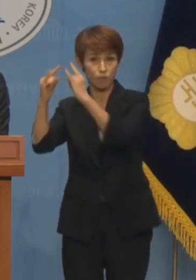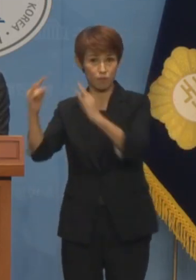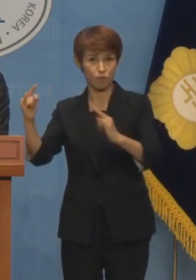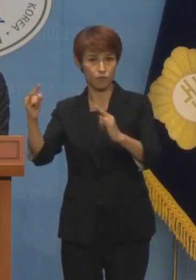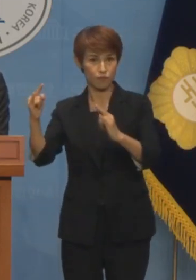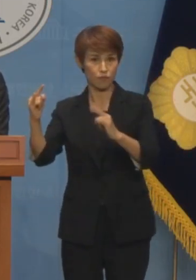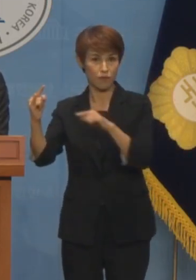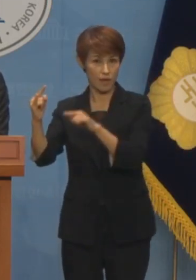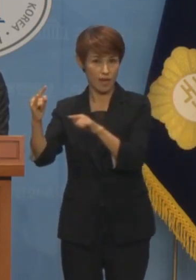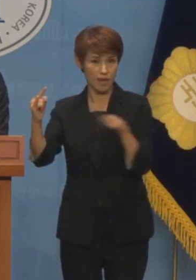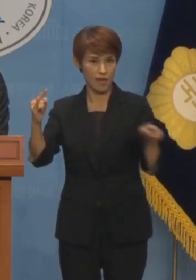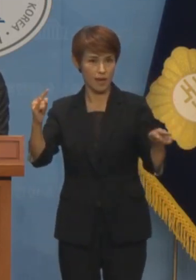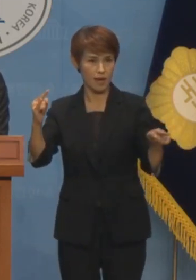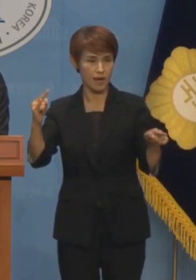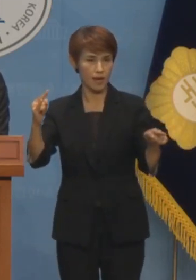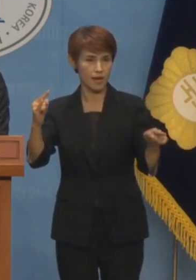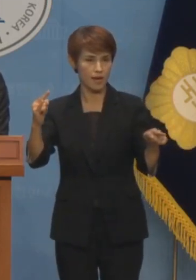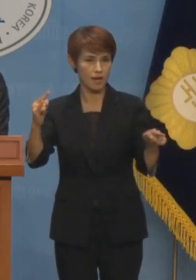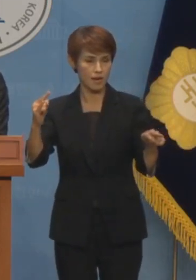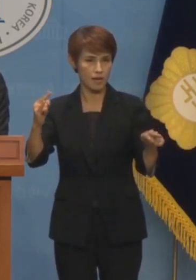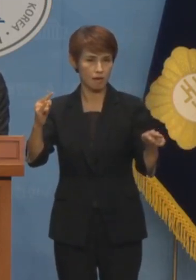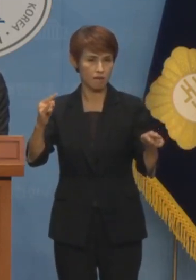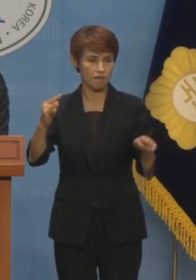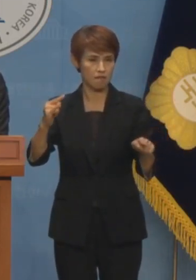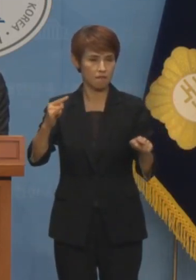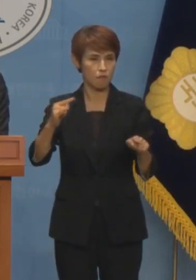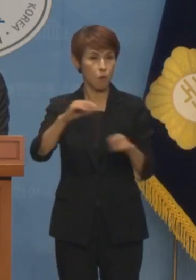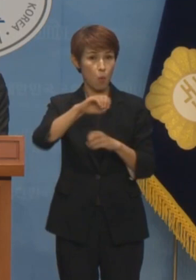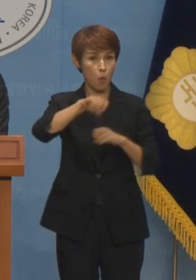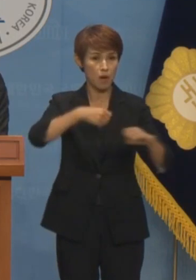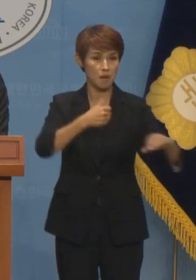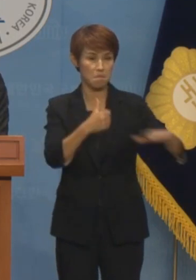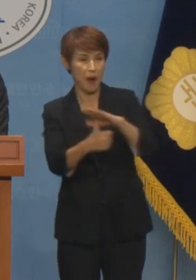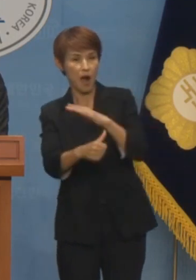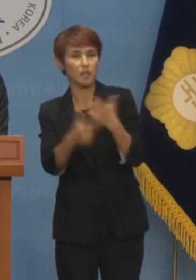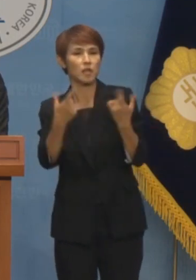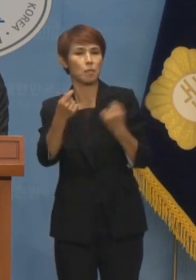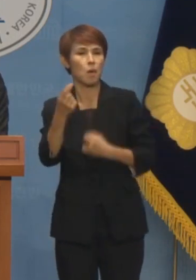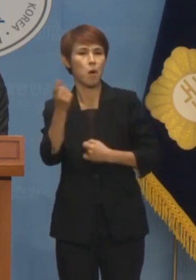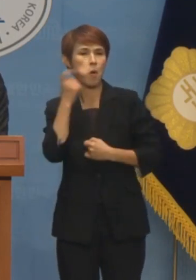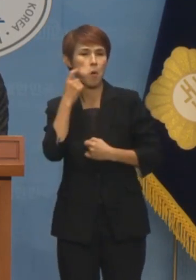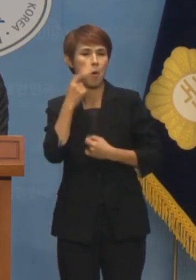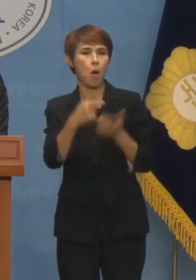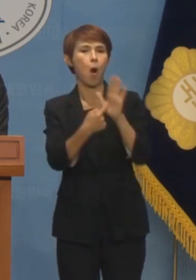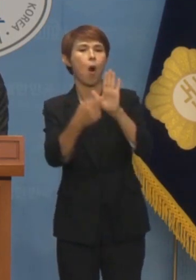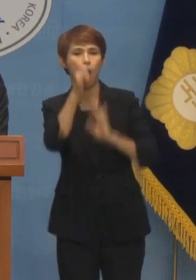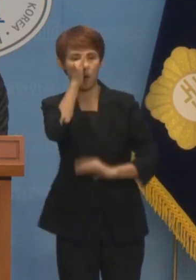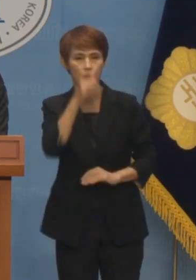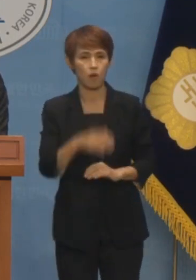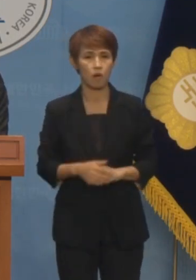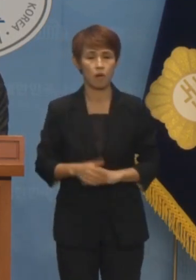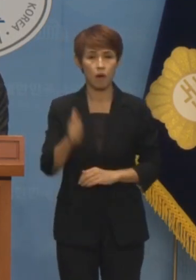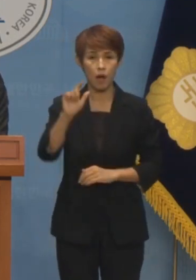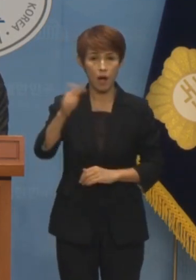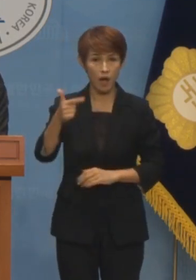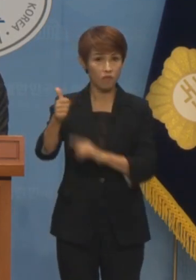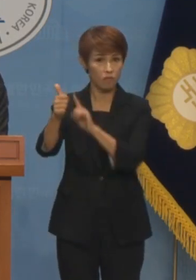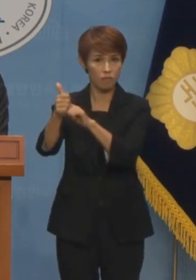씌워서 가해자로 둔갑시키려는 공작술에 불과하지 않습니다. 한동훈 후보는